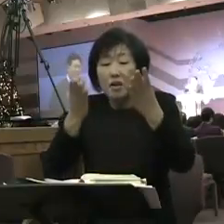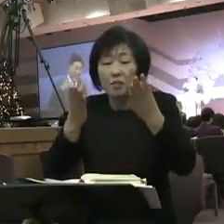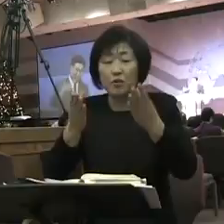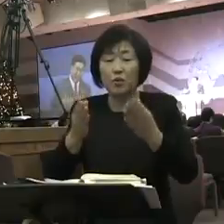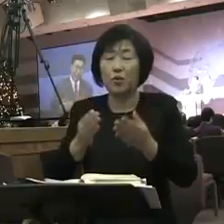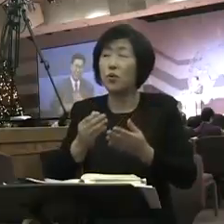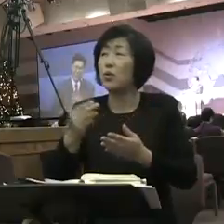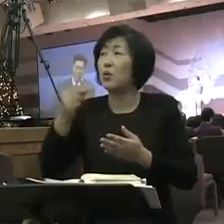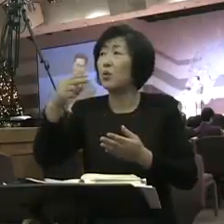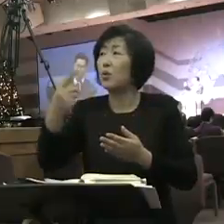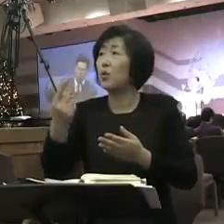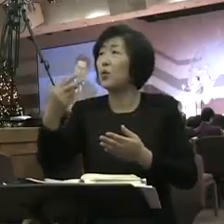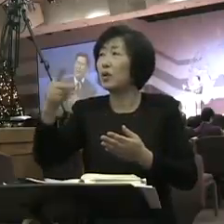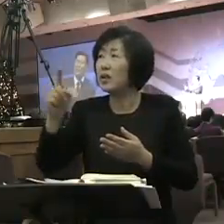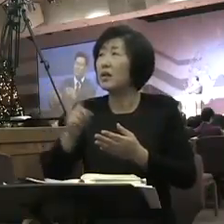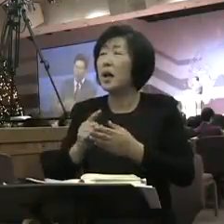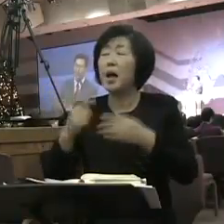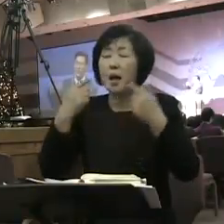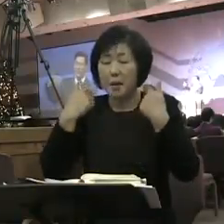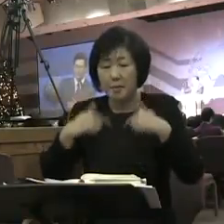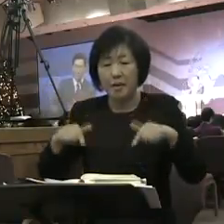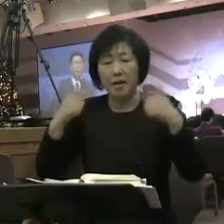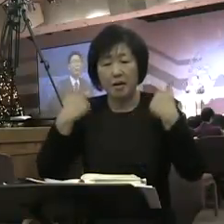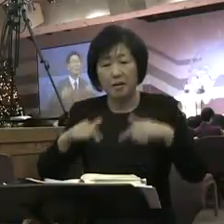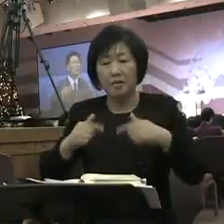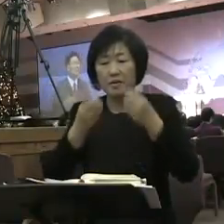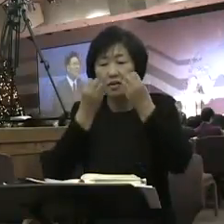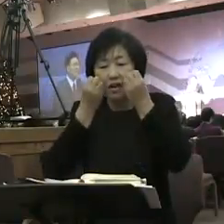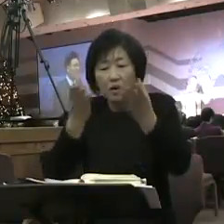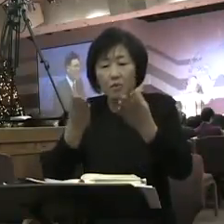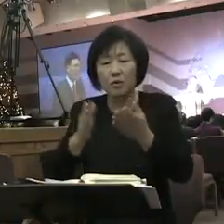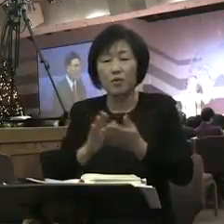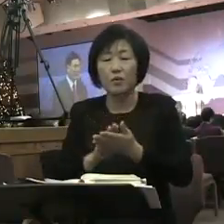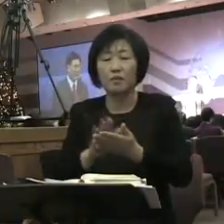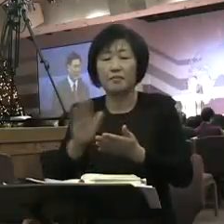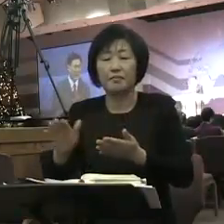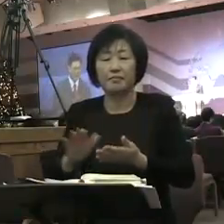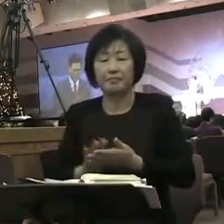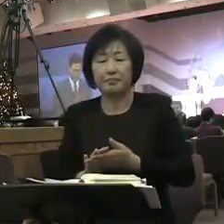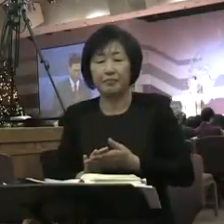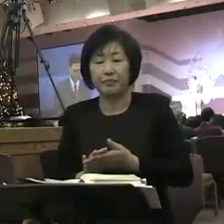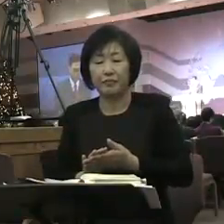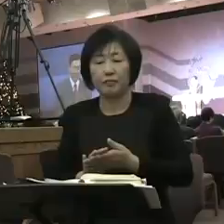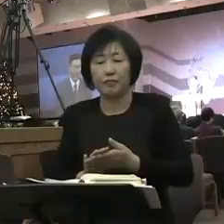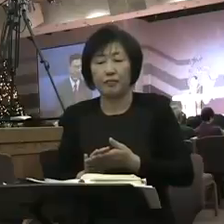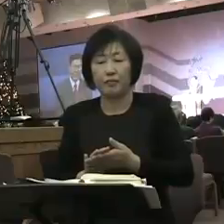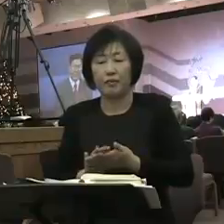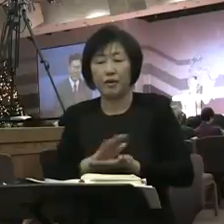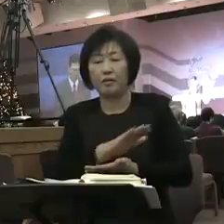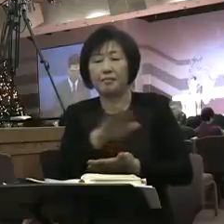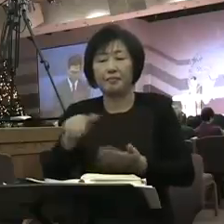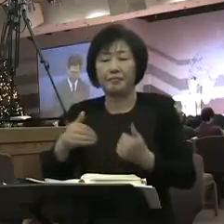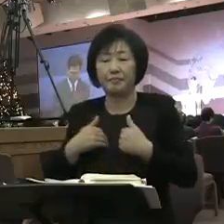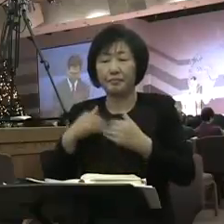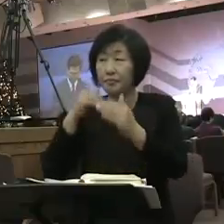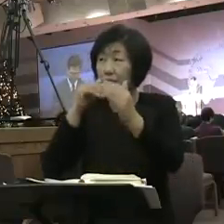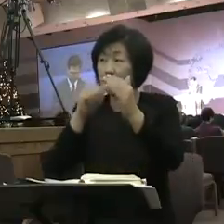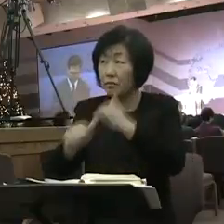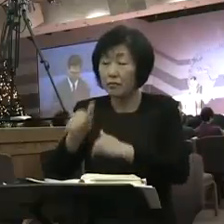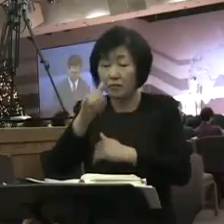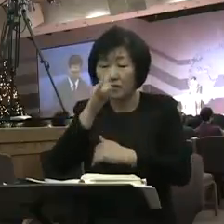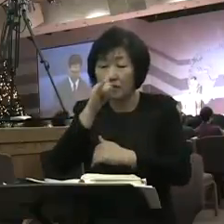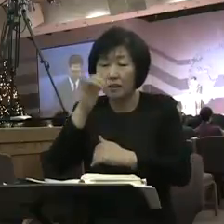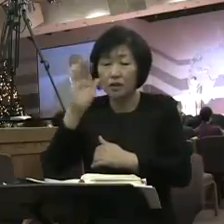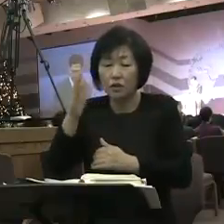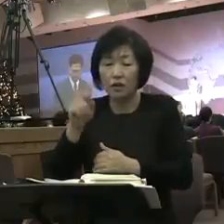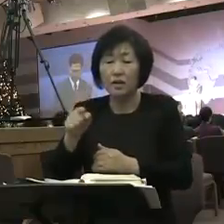썼습니다. 날로 새로워져요. 매일매일 새로워지는 그런 그 모습으로 우리가 들어갈 수 있게 된다는 그런 그